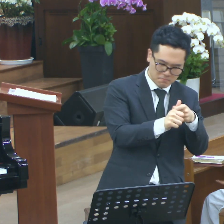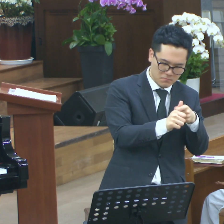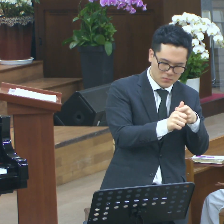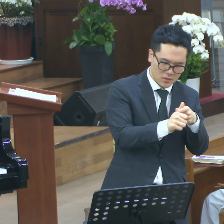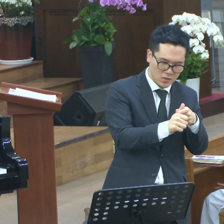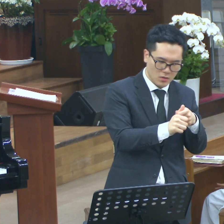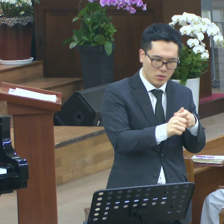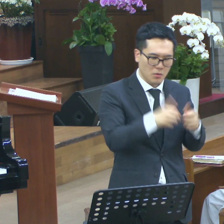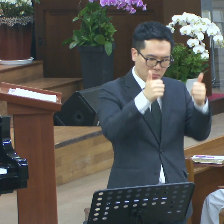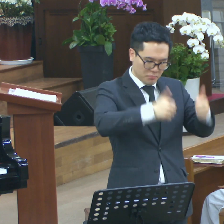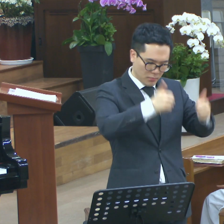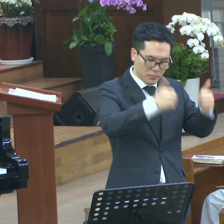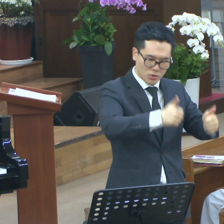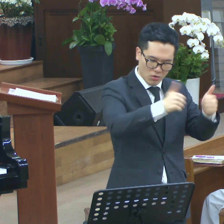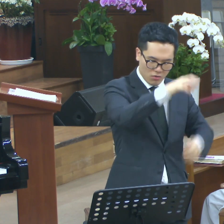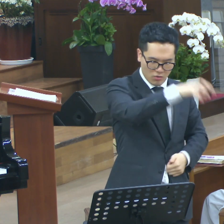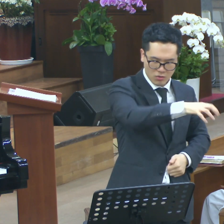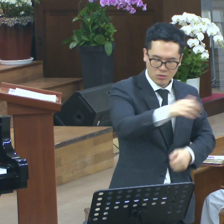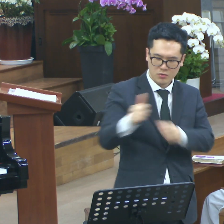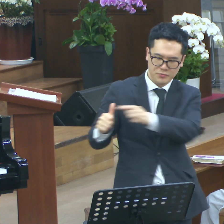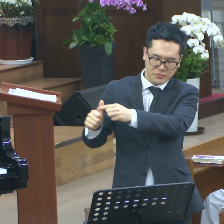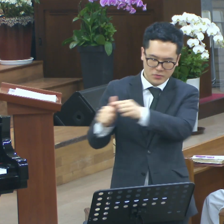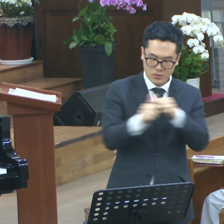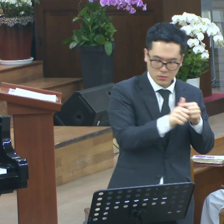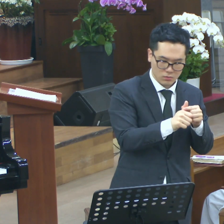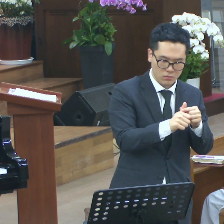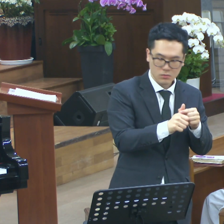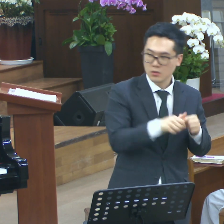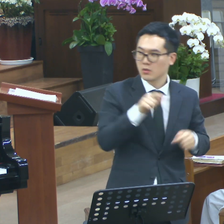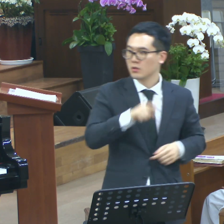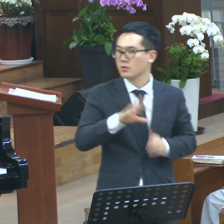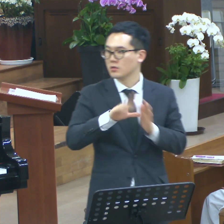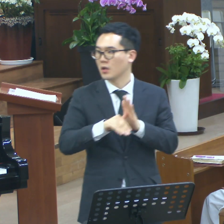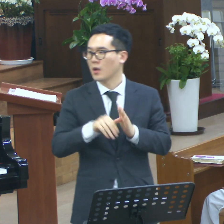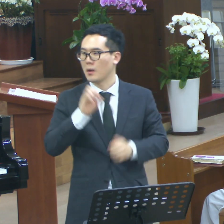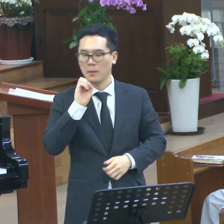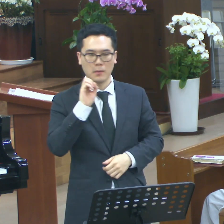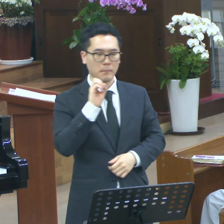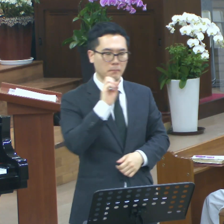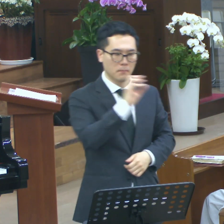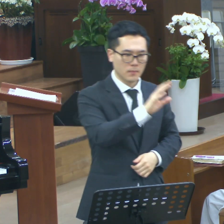어떻게 책에 기록되어 있냐면 그는 고결하게 그리스도를 계속 증거했다.